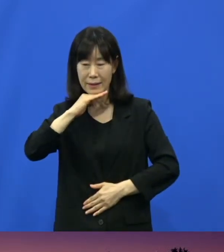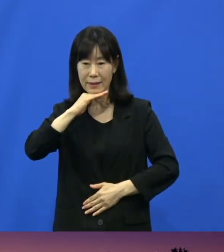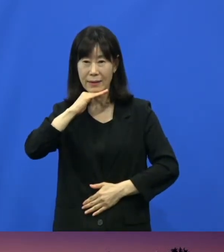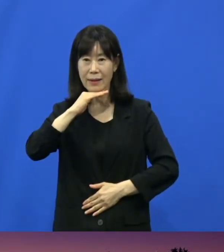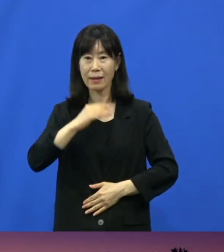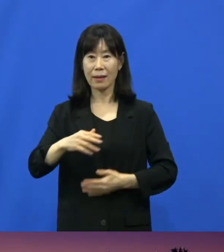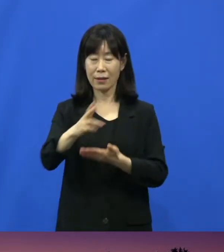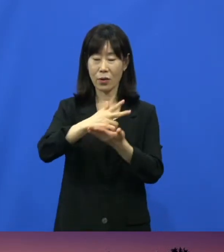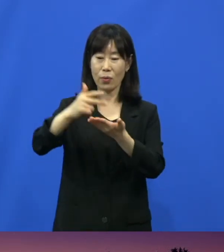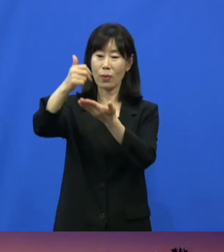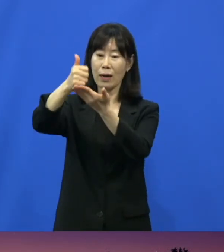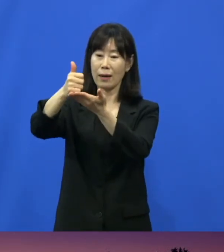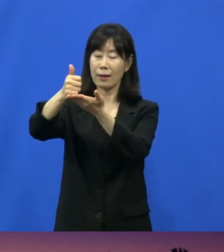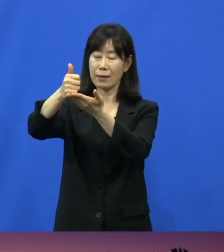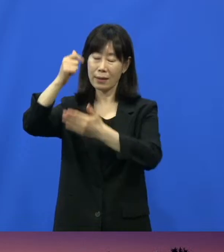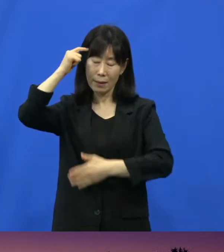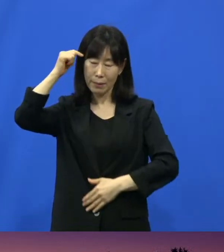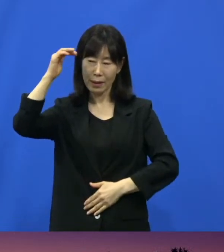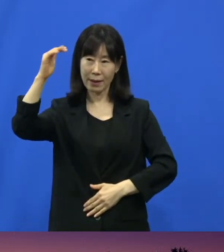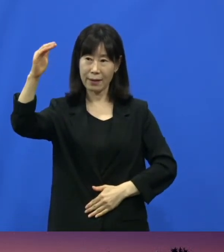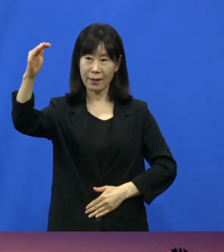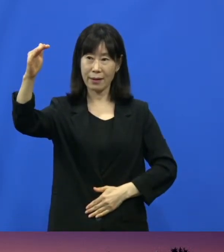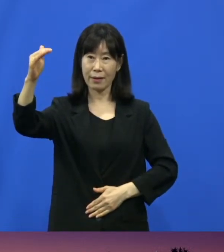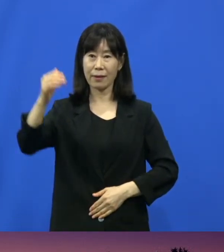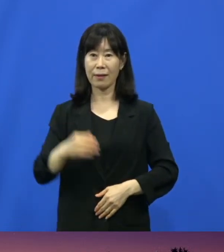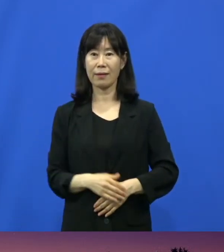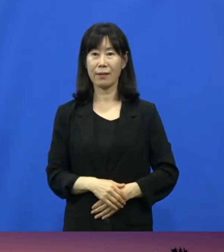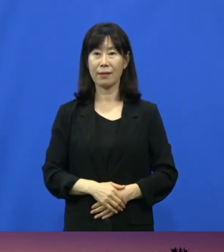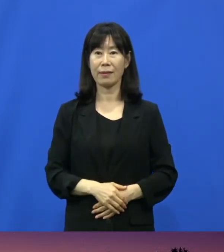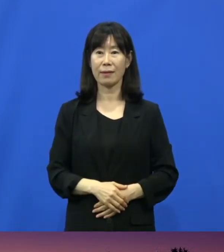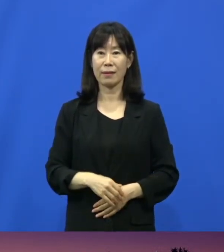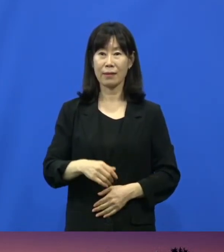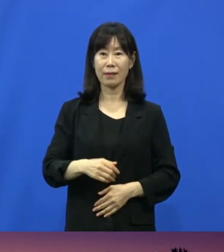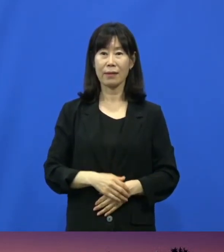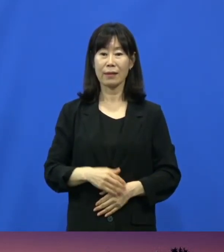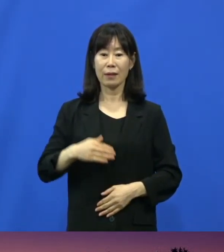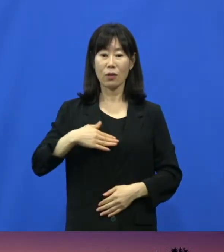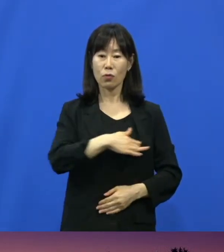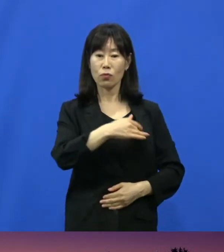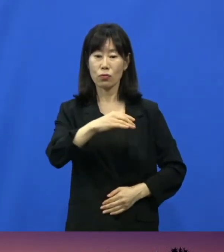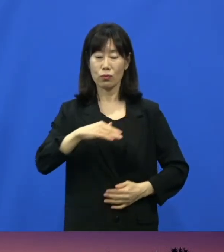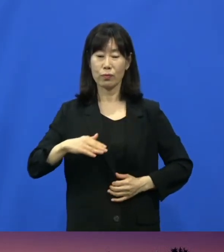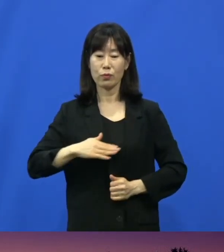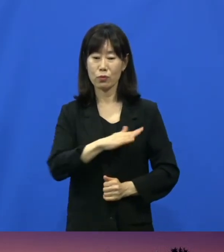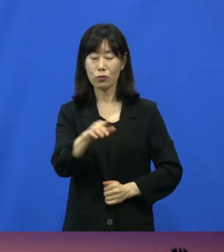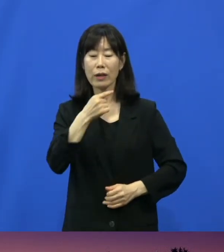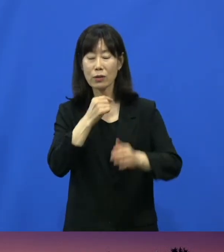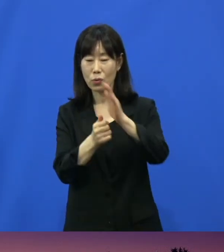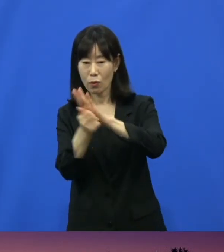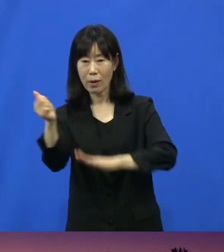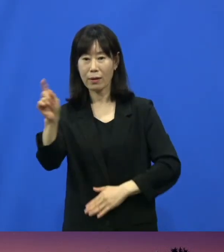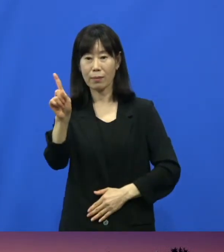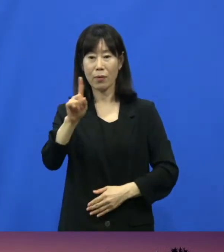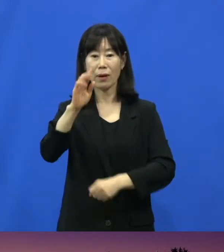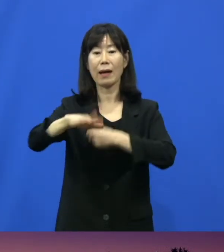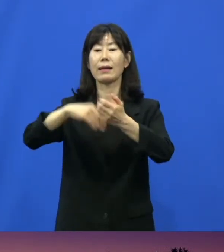여호와를 바랄지어다. 누구를 바래요, 여러분? 뭘 바래요, 여러분? 우리의 소망은 하나님에게 있어요.